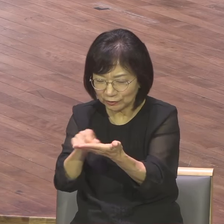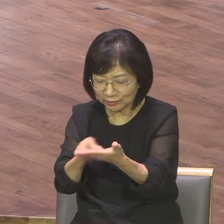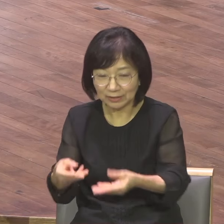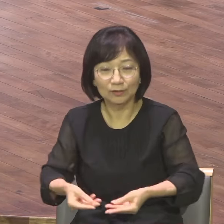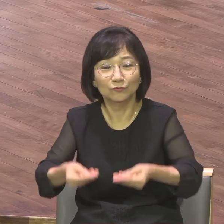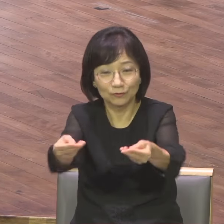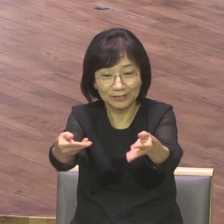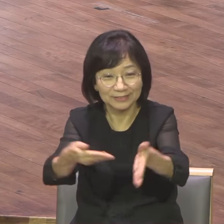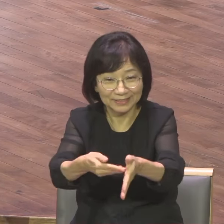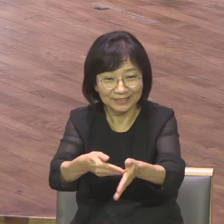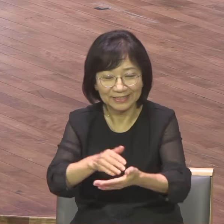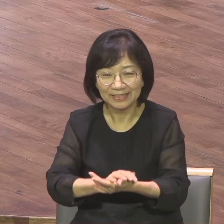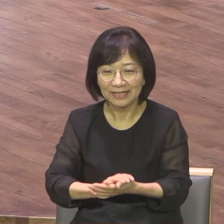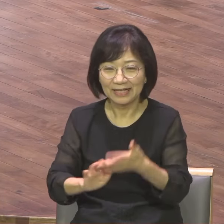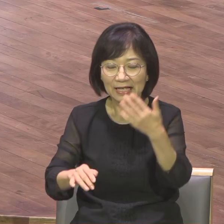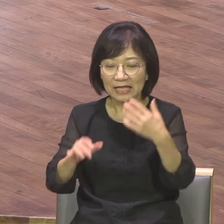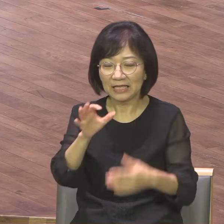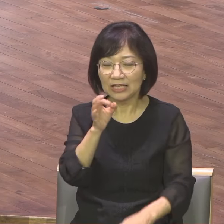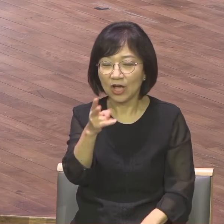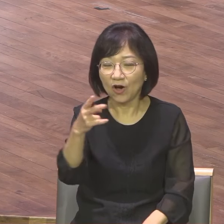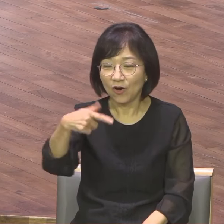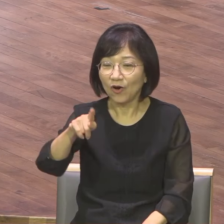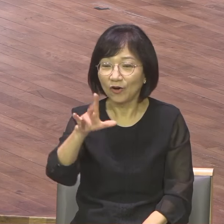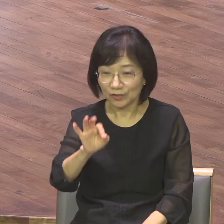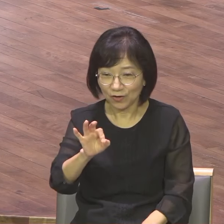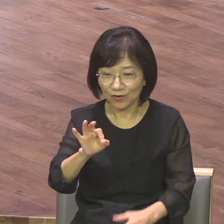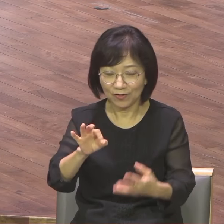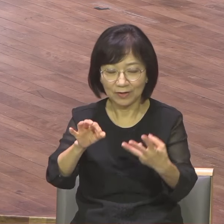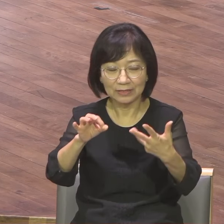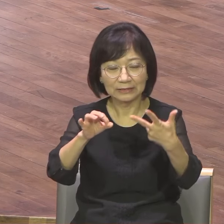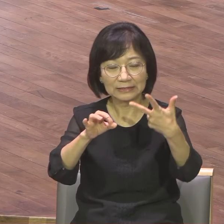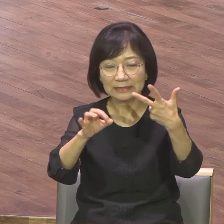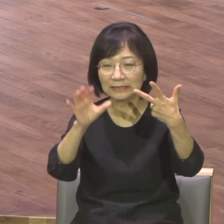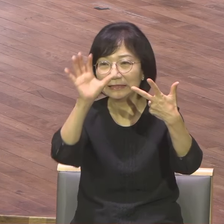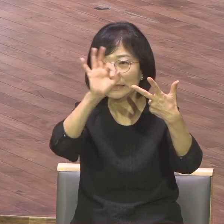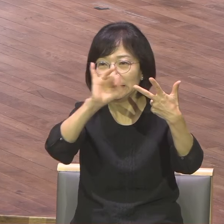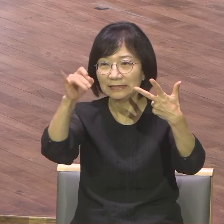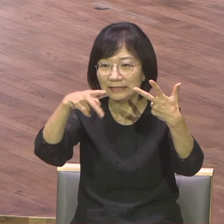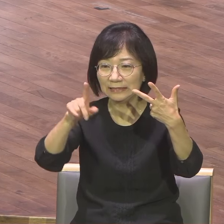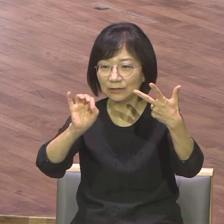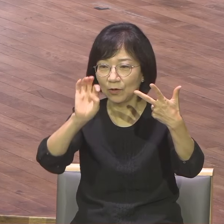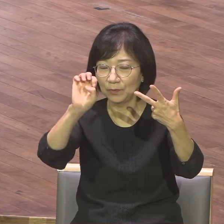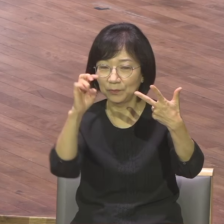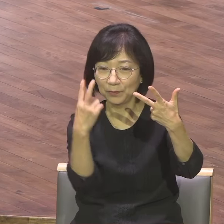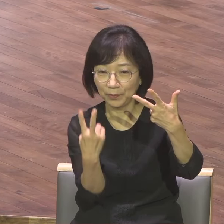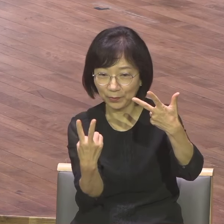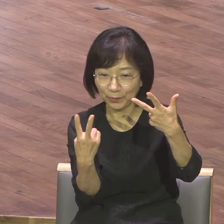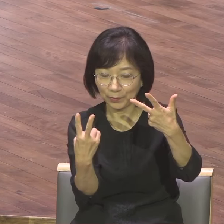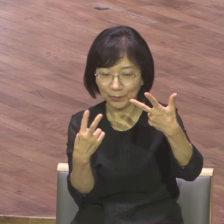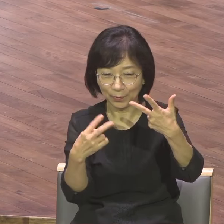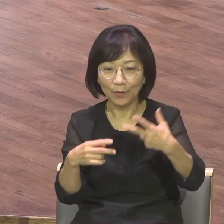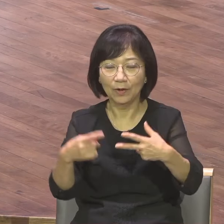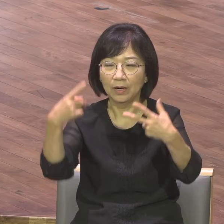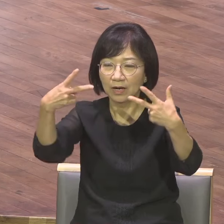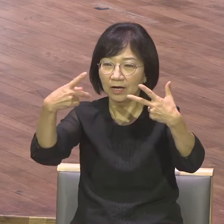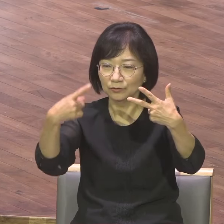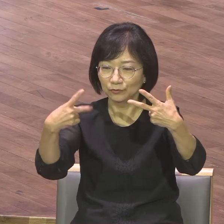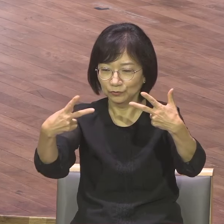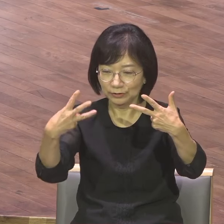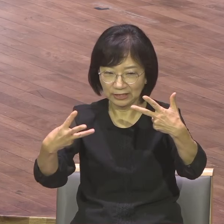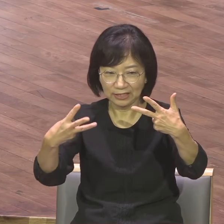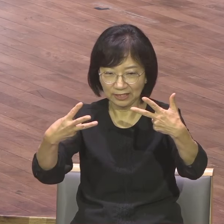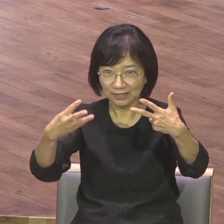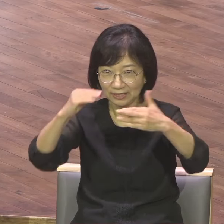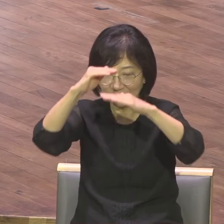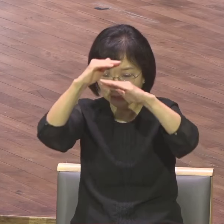통해서 7여정, 7이정표 이거 이 속에 메시지 다 들어있습니다. 주보통이 다 주었습니다.